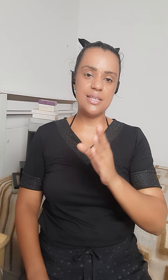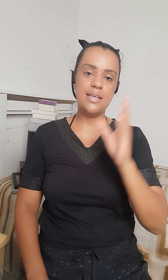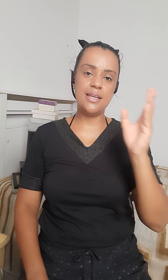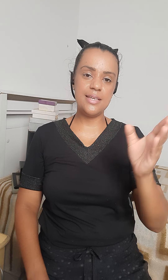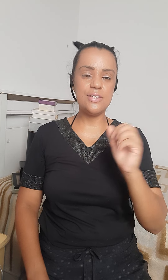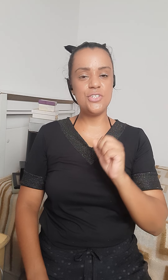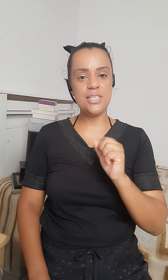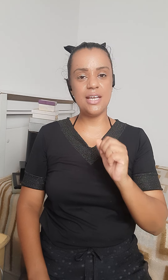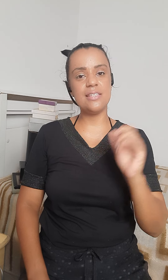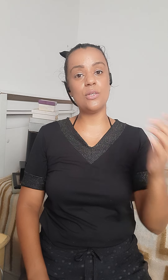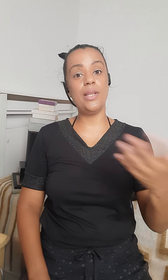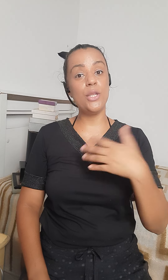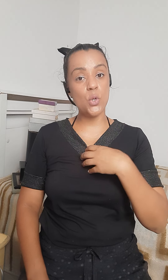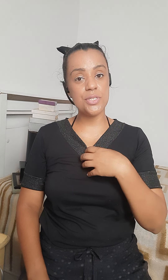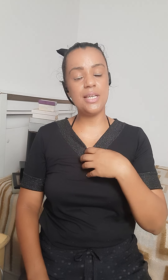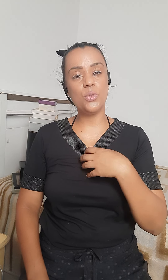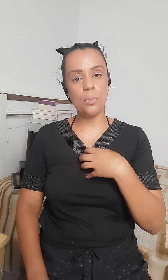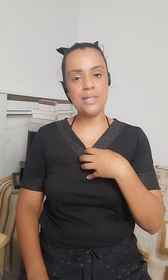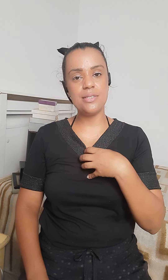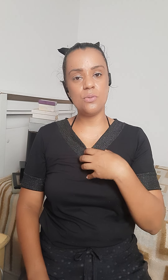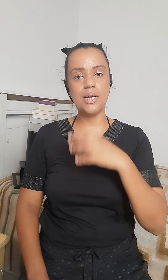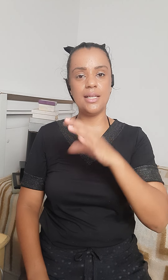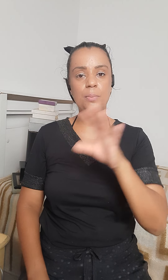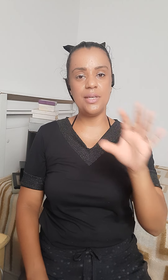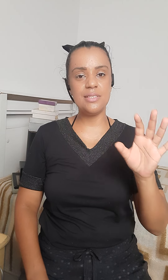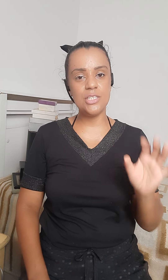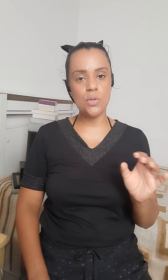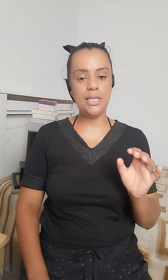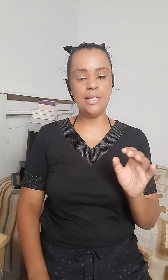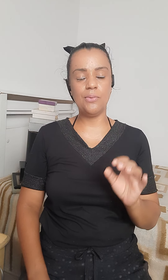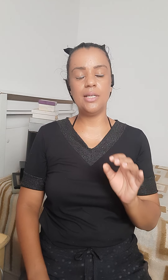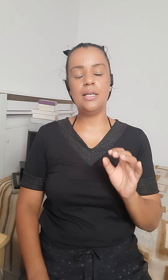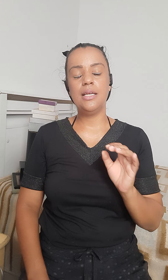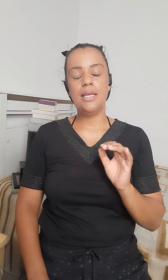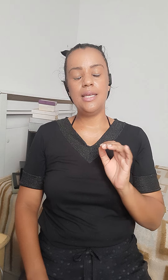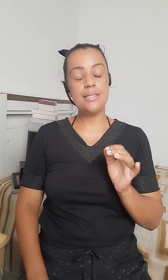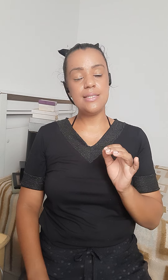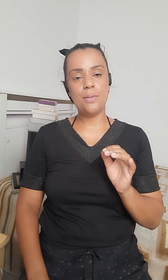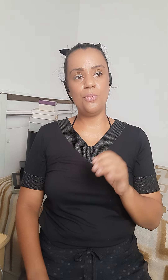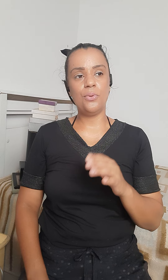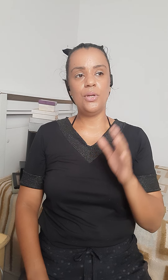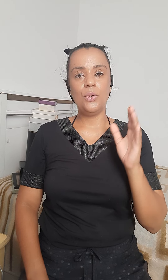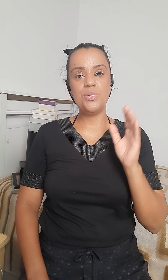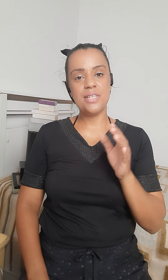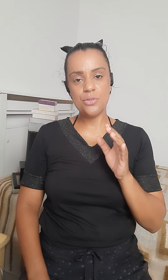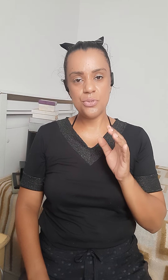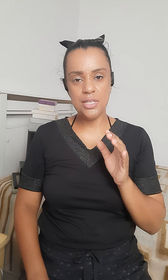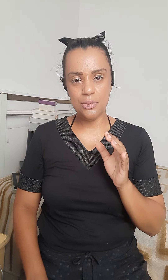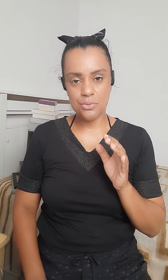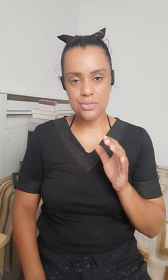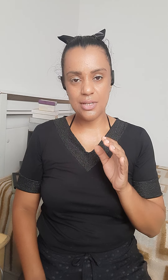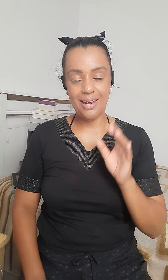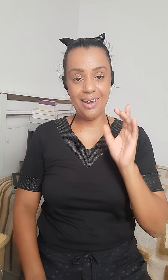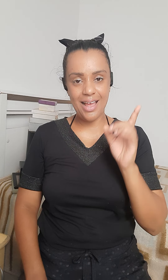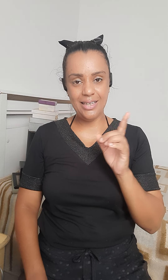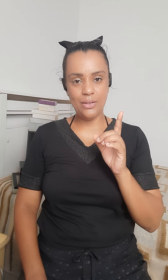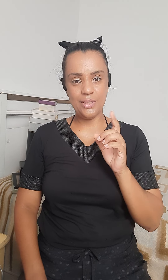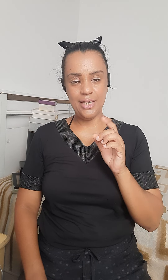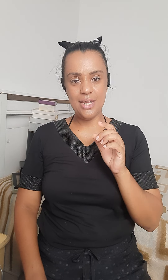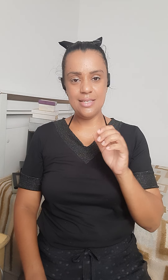brasileira, S de sinais. Então, ela é nossa, ela é do Brasil. Cada país tem sua língua. Exemplo, os Estados Unidos, lá a língua deles